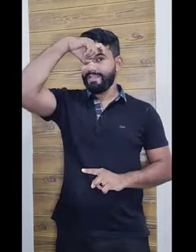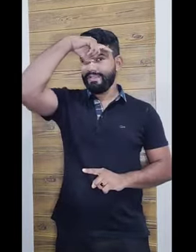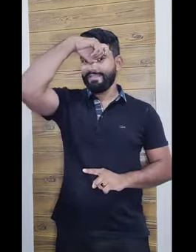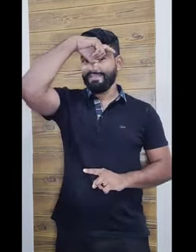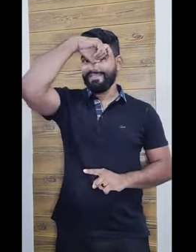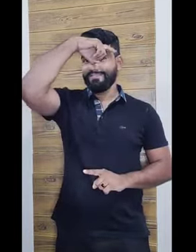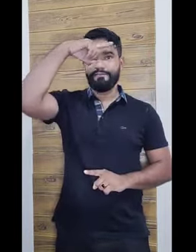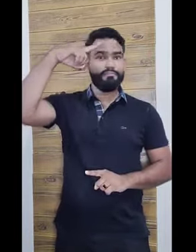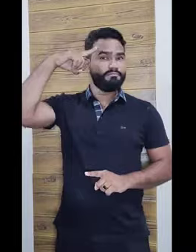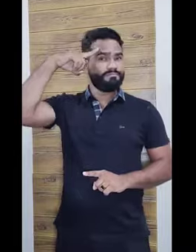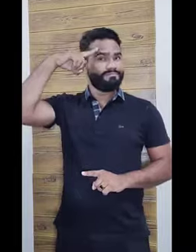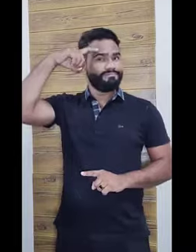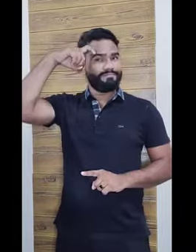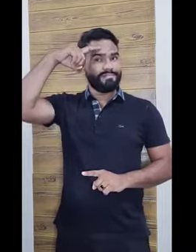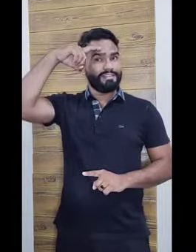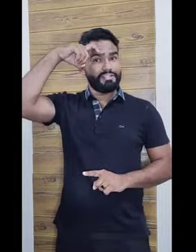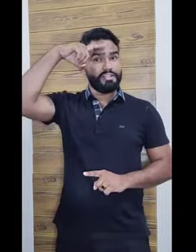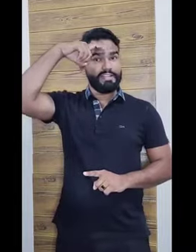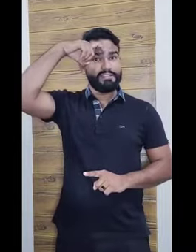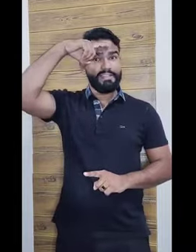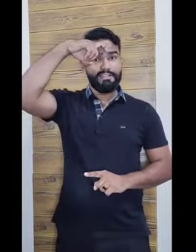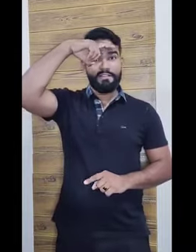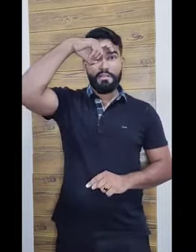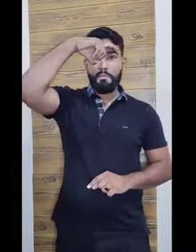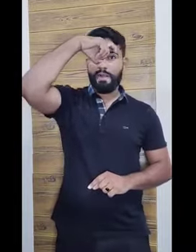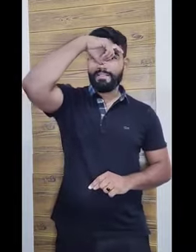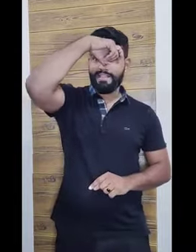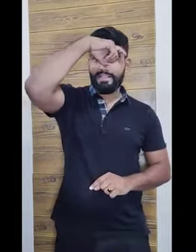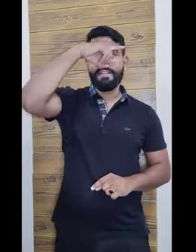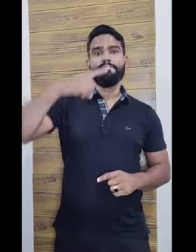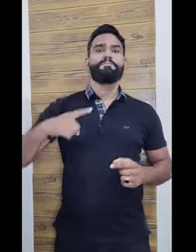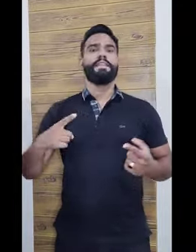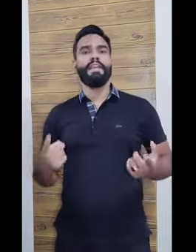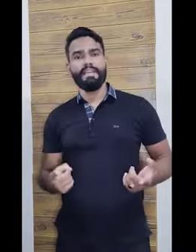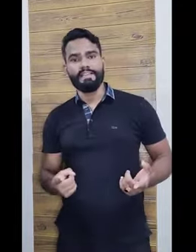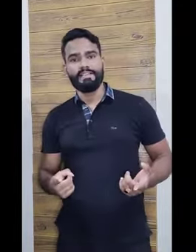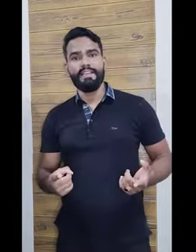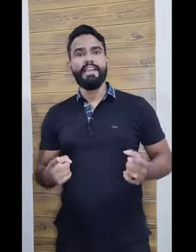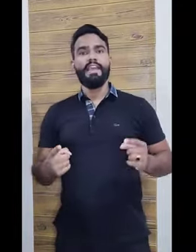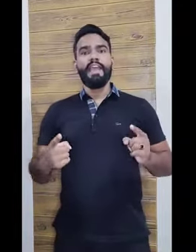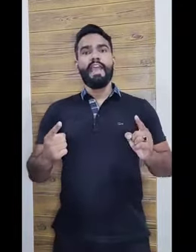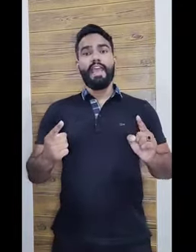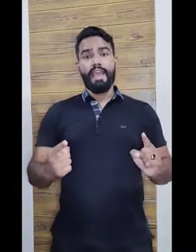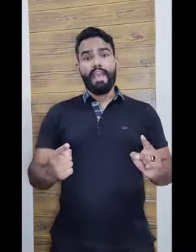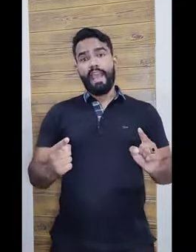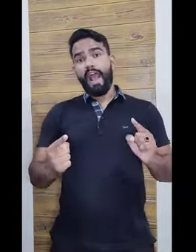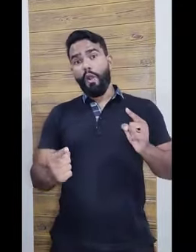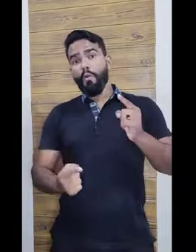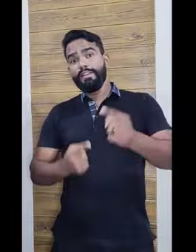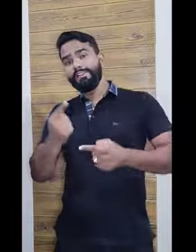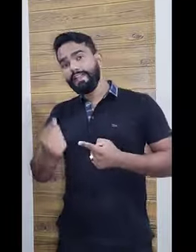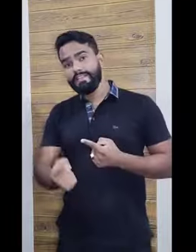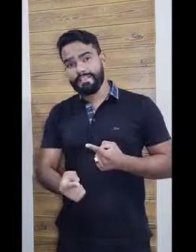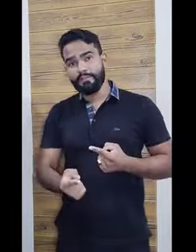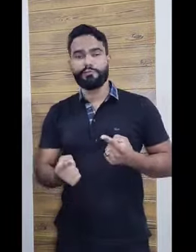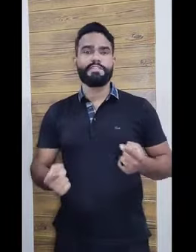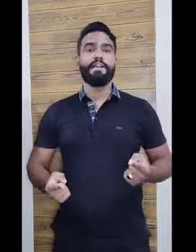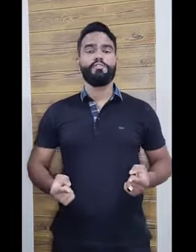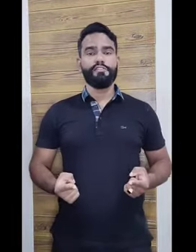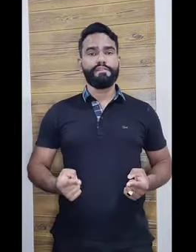esquerda. Viu? Da direita para a esquerda. Esse é a orientação do sinal de